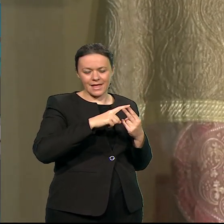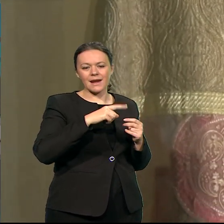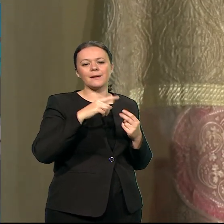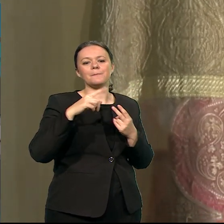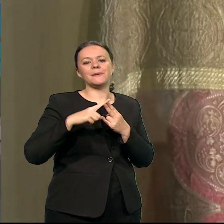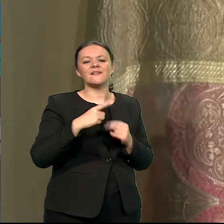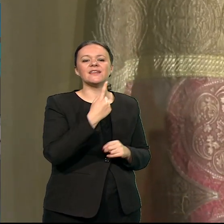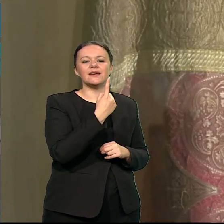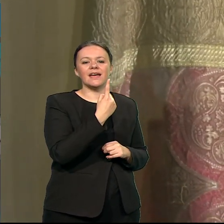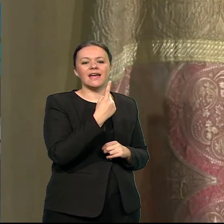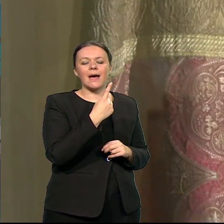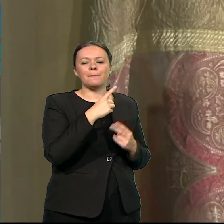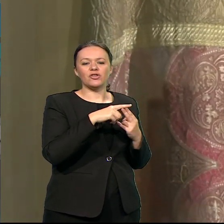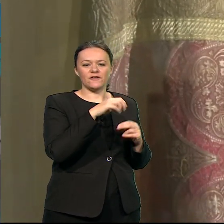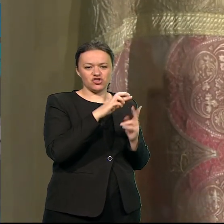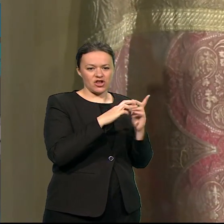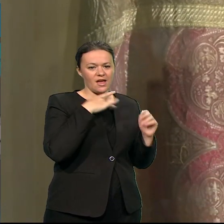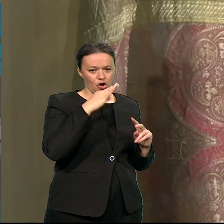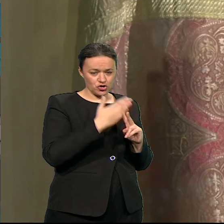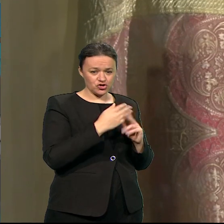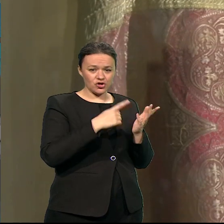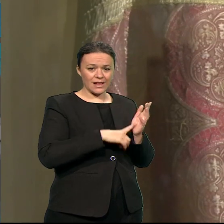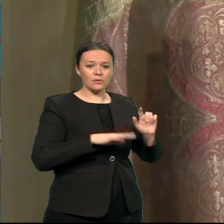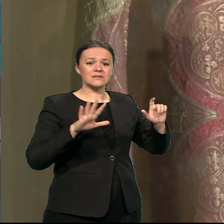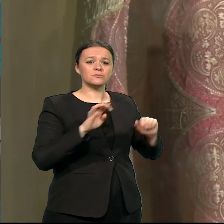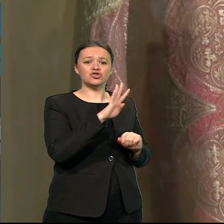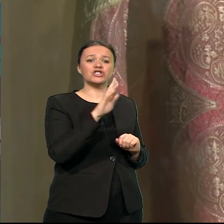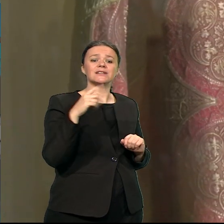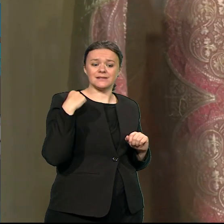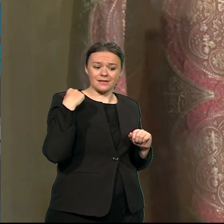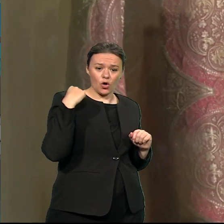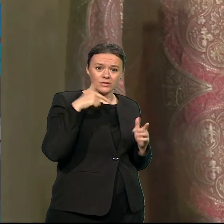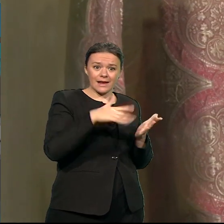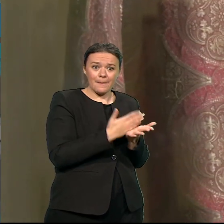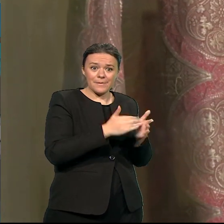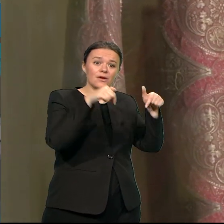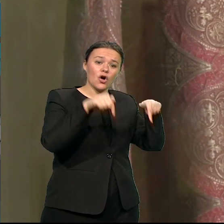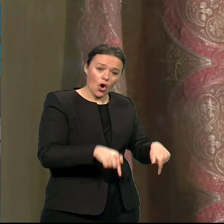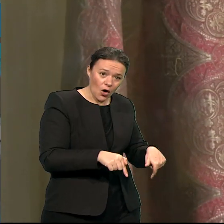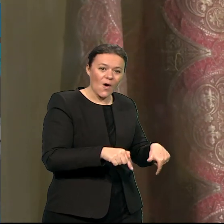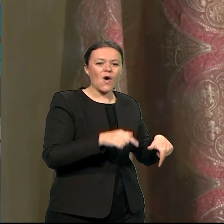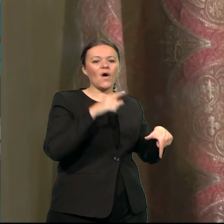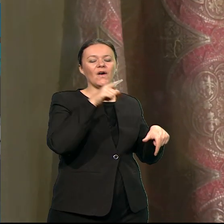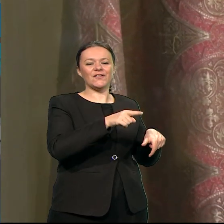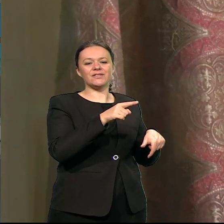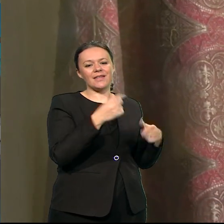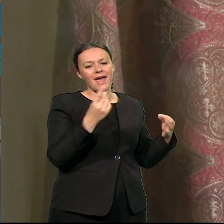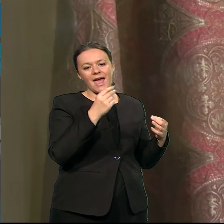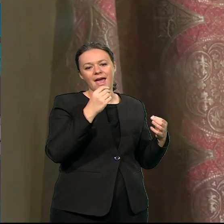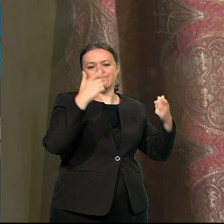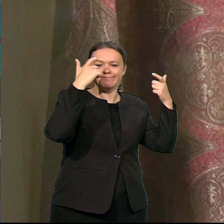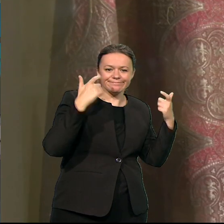I. Petrović Njegoš, koji je 1784. kod nas u Karlovcima bio, dakle, hirotonisan.